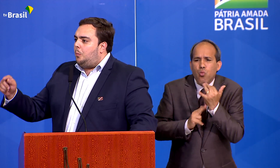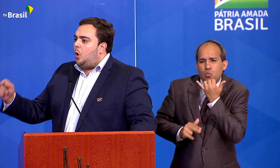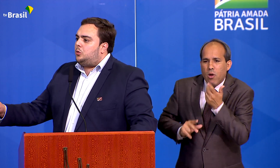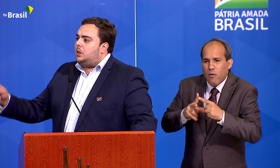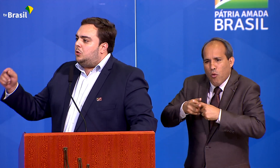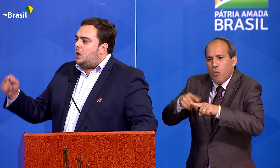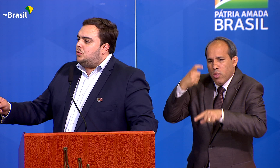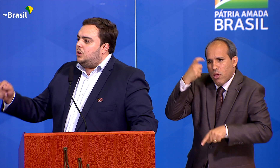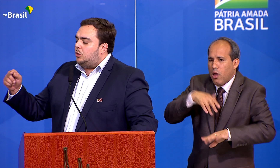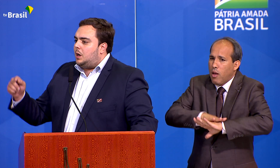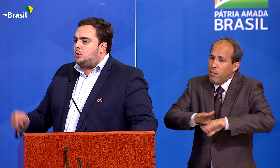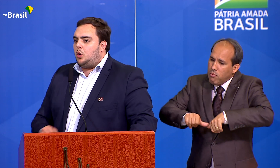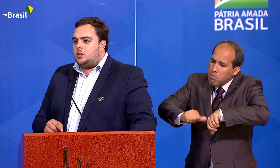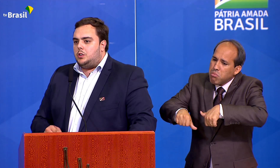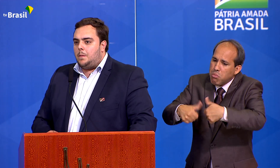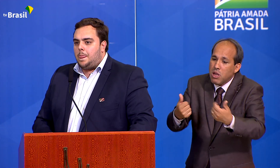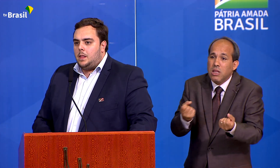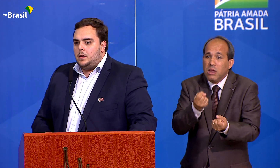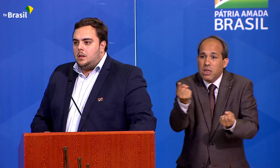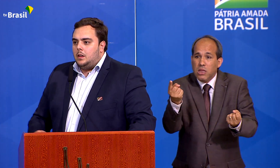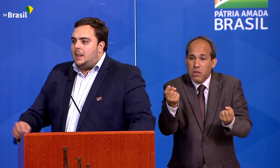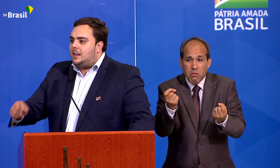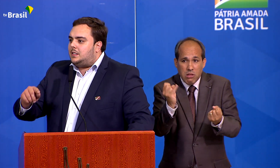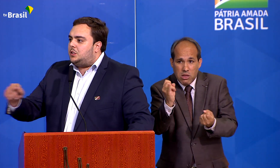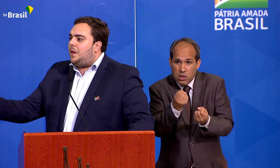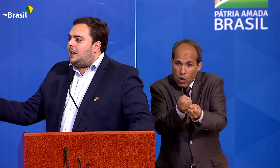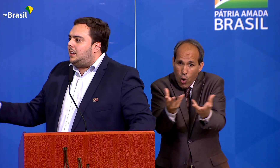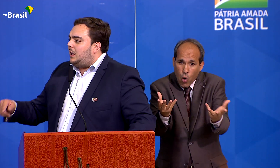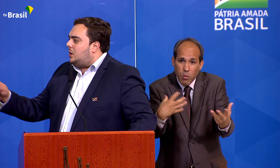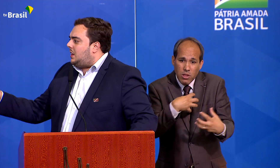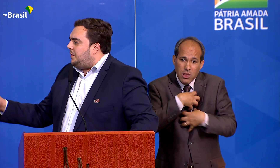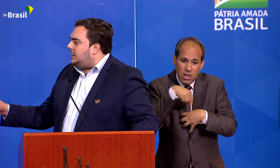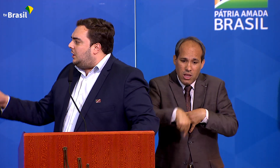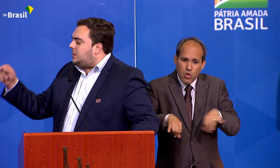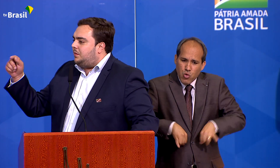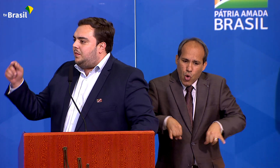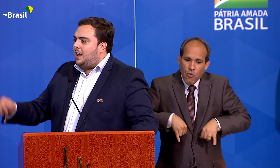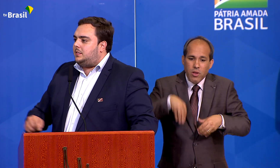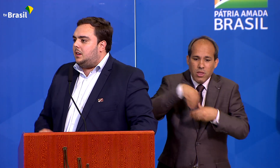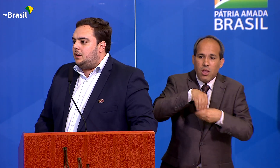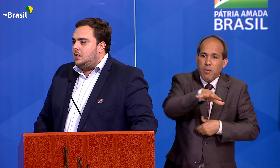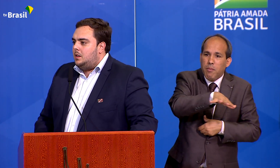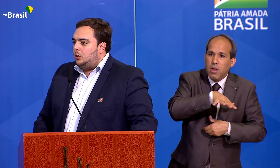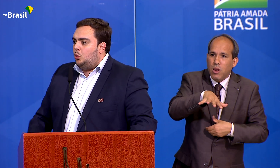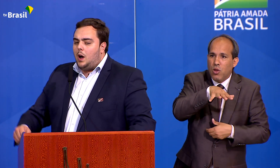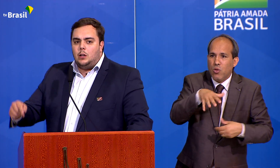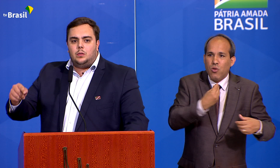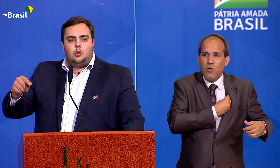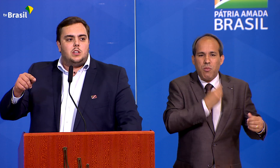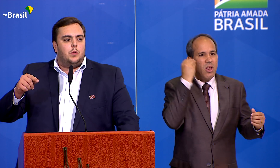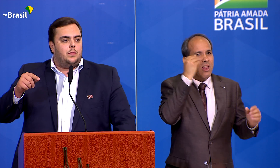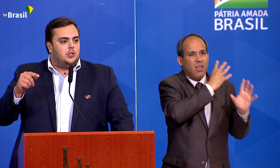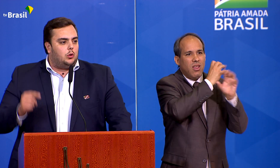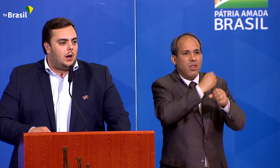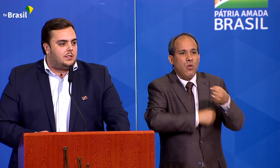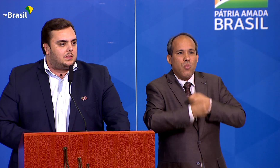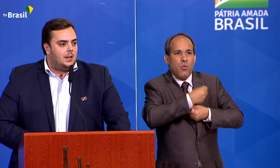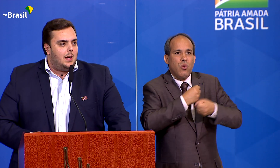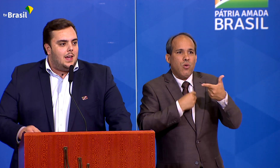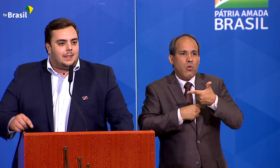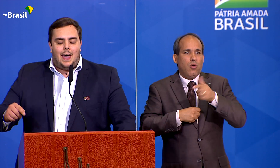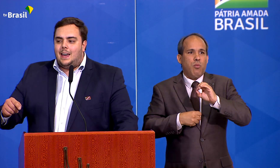Esse é o ponto em que nós nos encontramos hoje nessa espera que da nossa vida e da nossa vivência no ano de